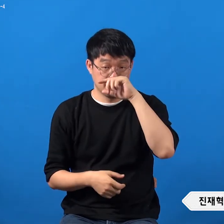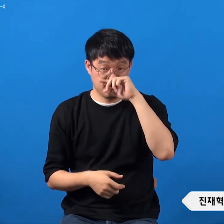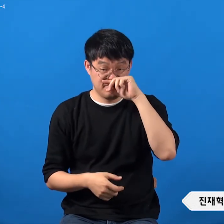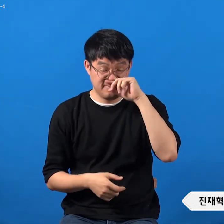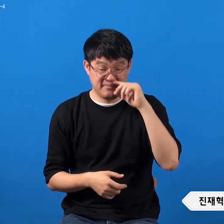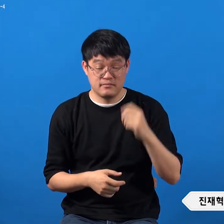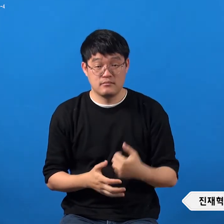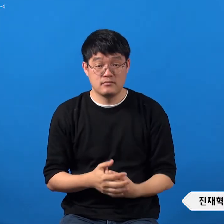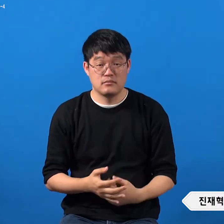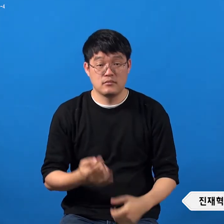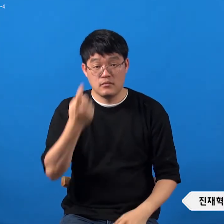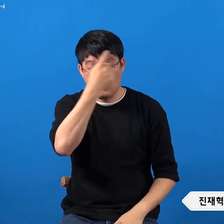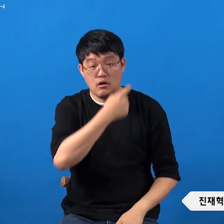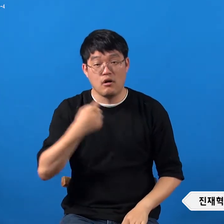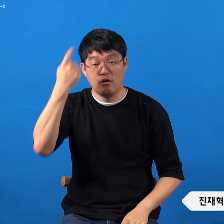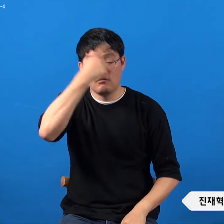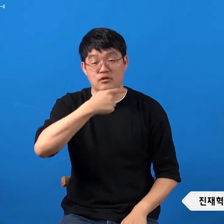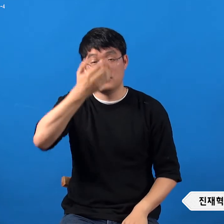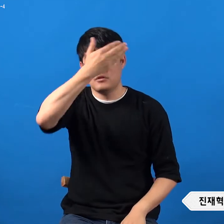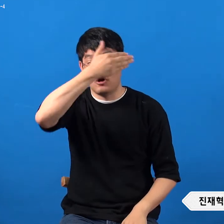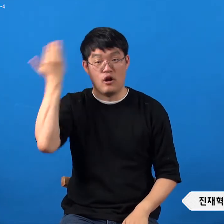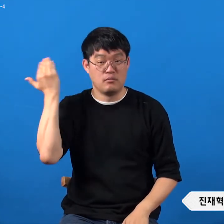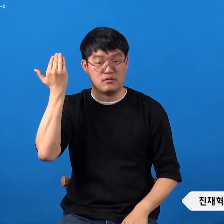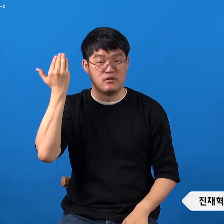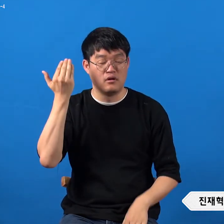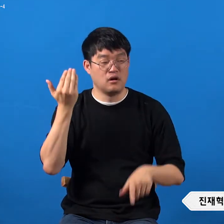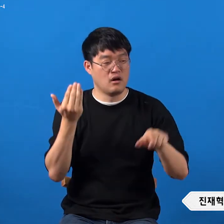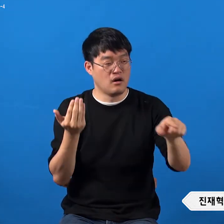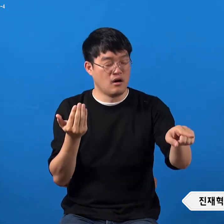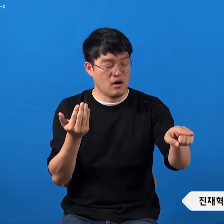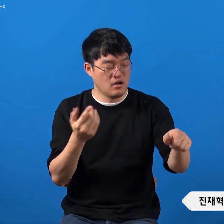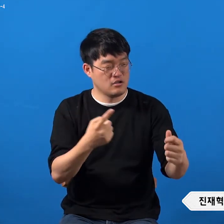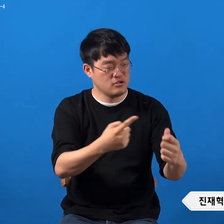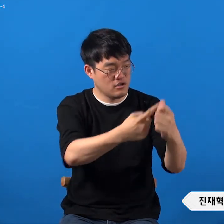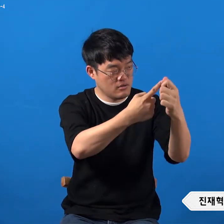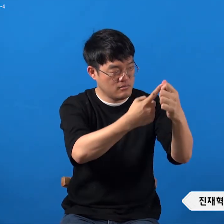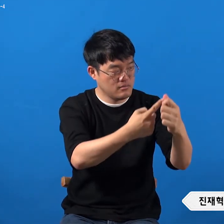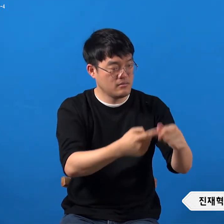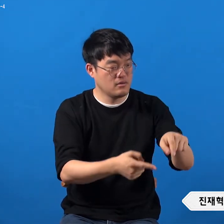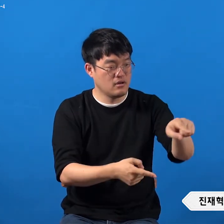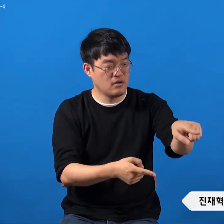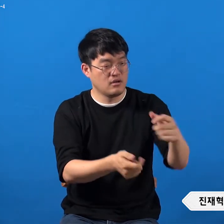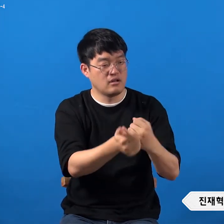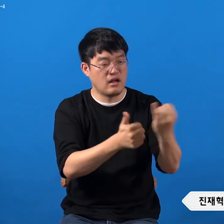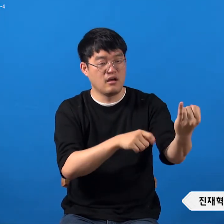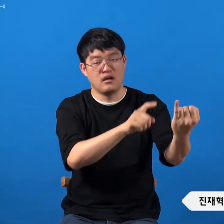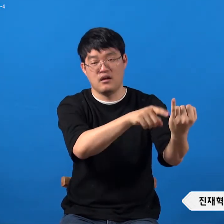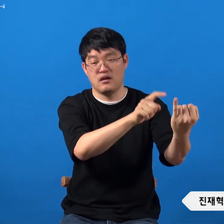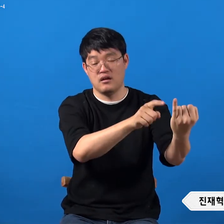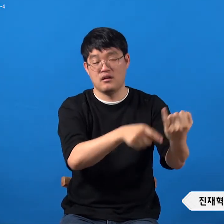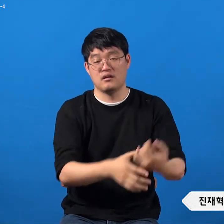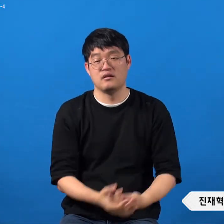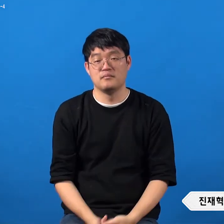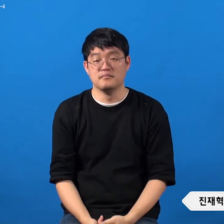피부 동안의 원조가 사라가 아닌가 하는 사라를 우리는 찾아볼 수 있습니다.